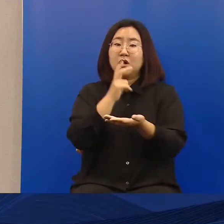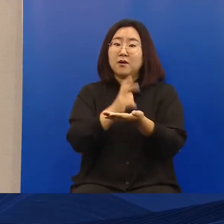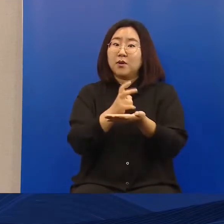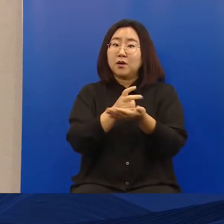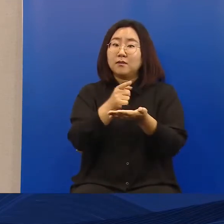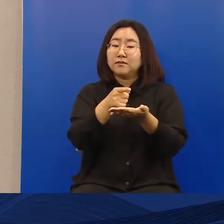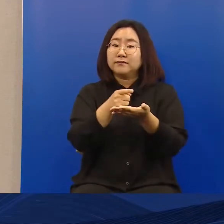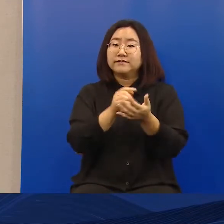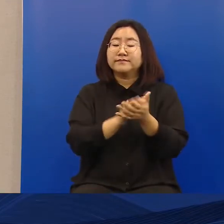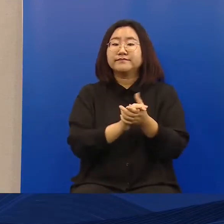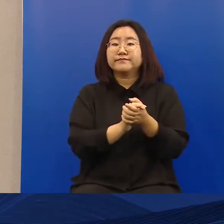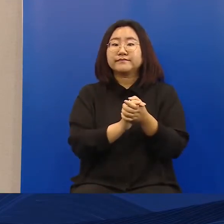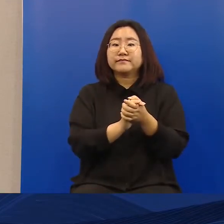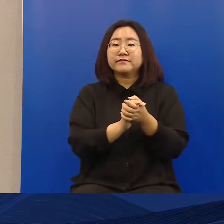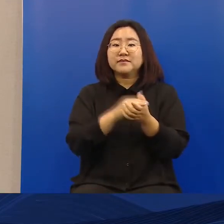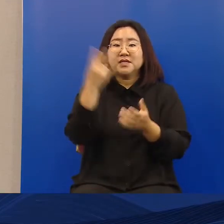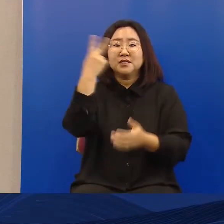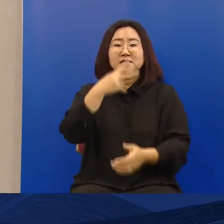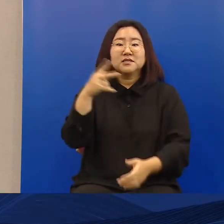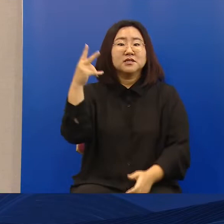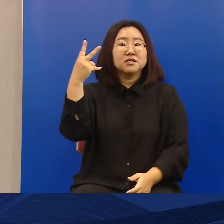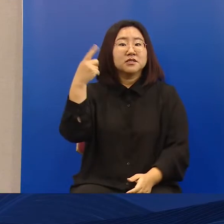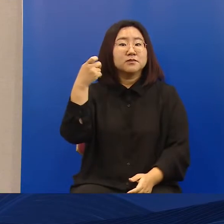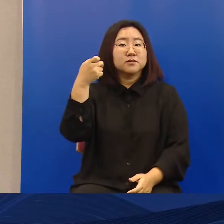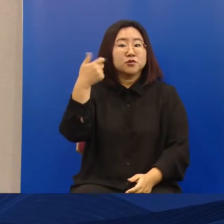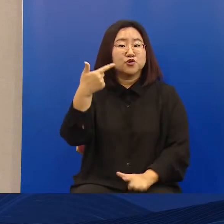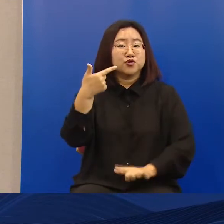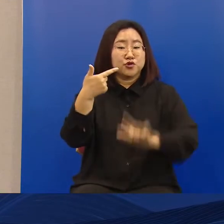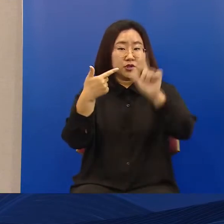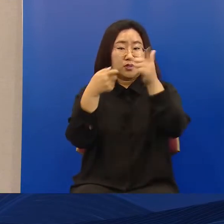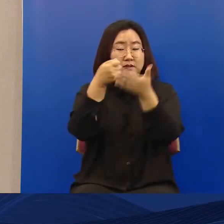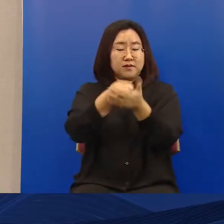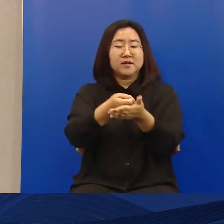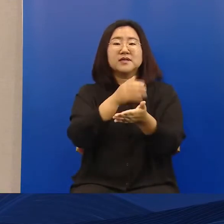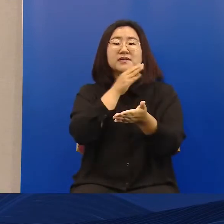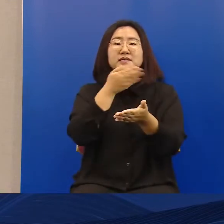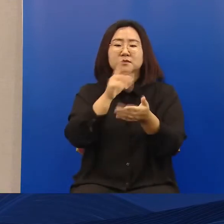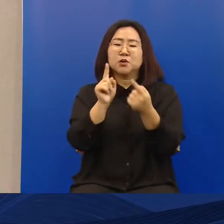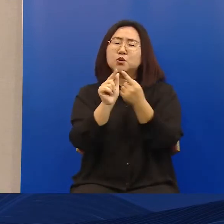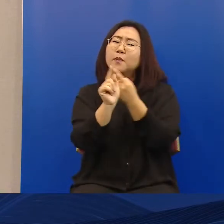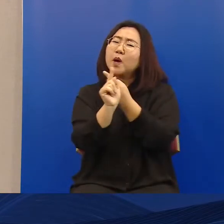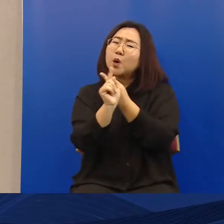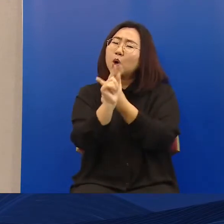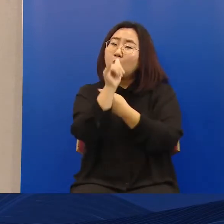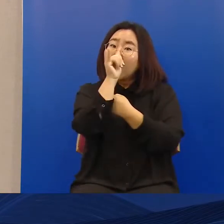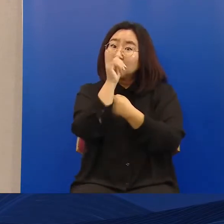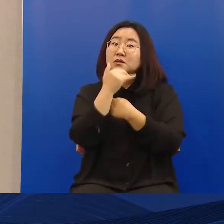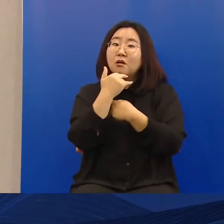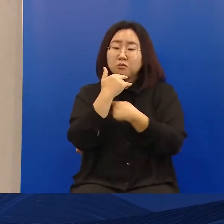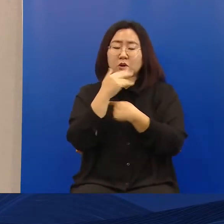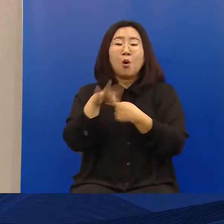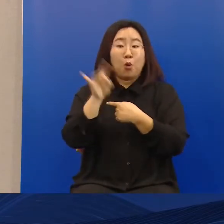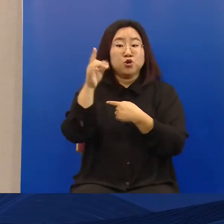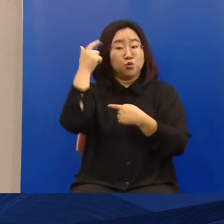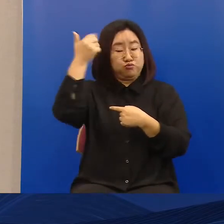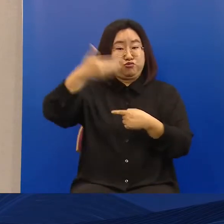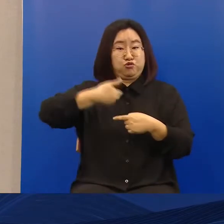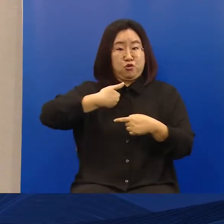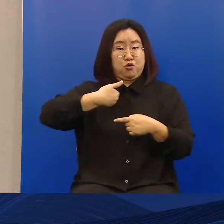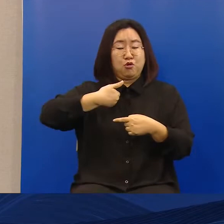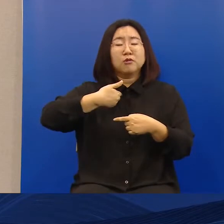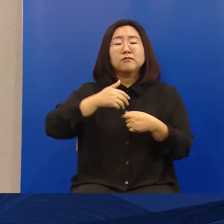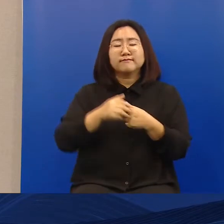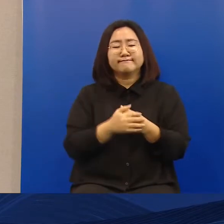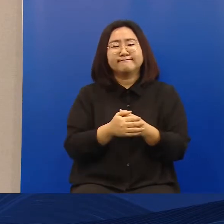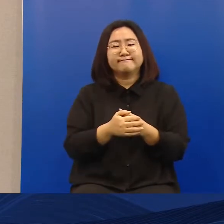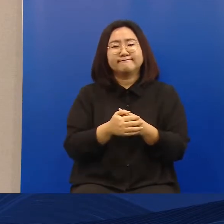한국수화언어법이 2016년에 제정 시행되고 있는데 조금 더 수정 보완할 부분이 없는가라고 이렇게 선제적으로